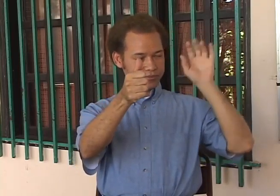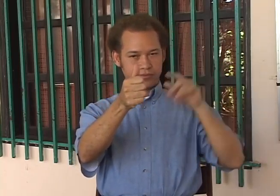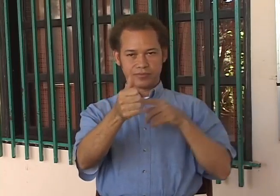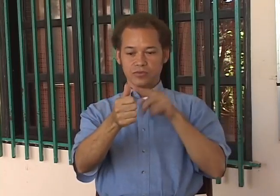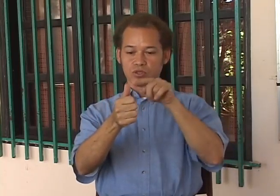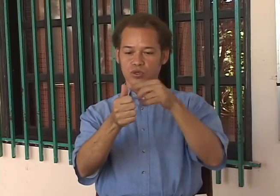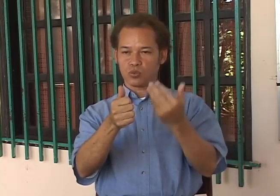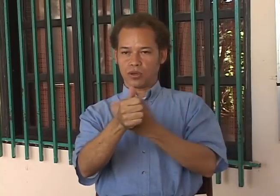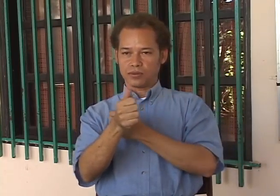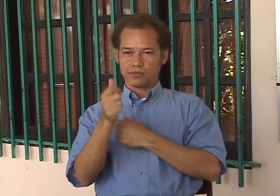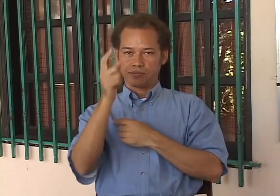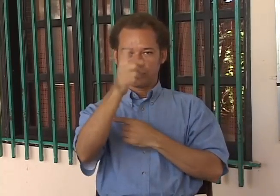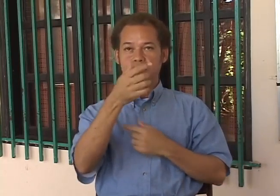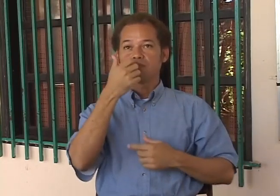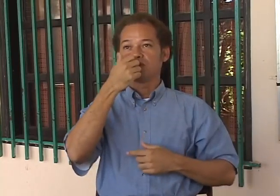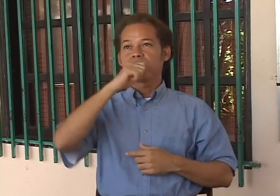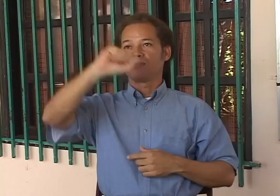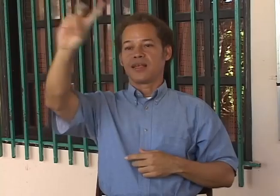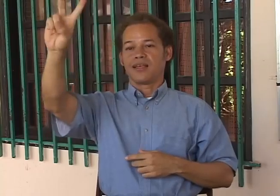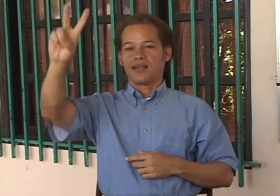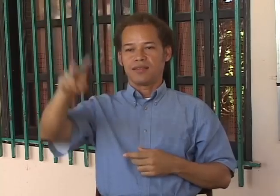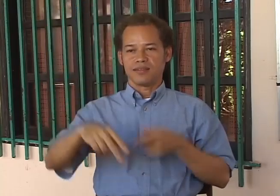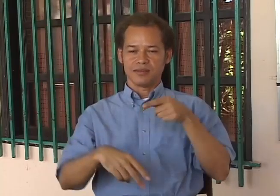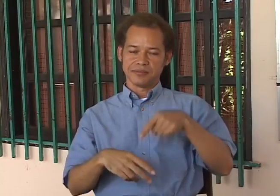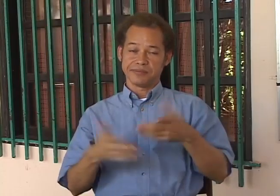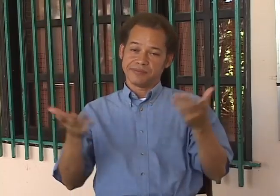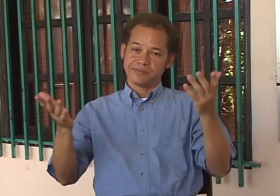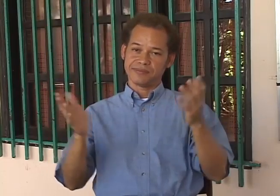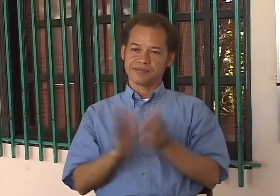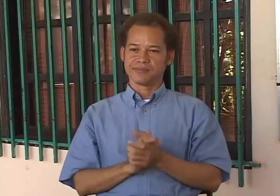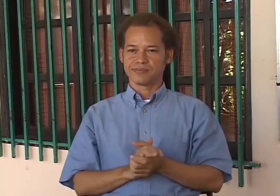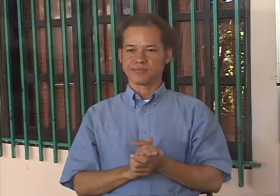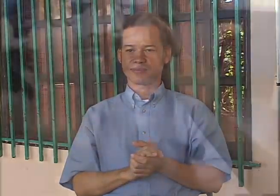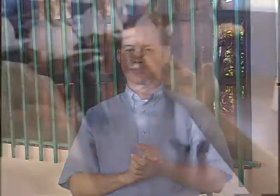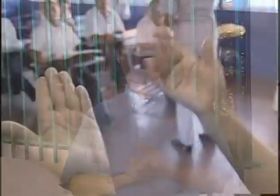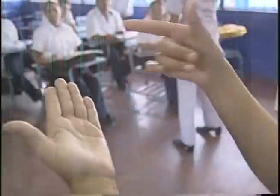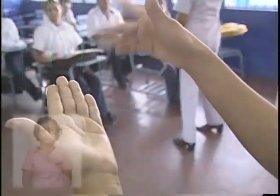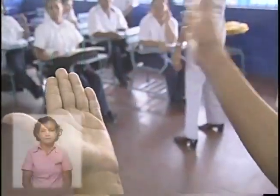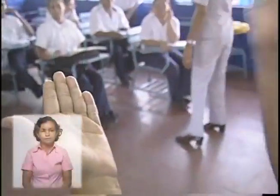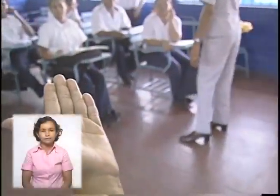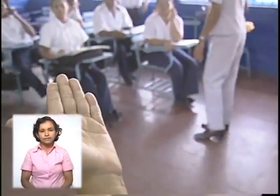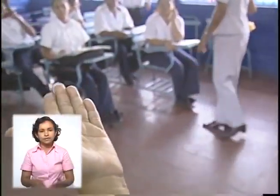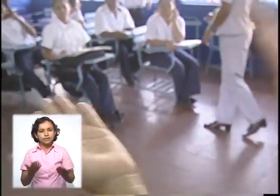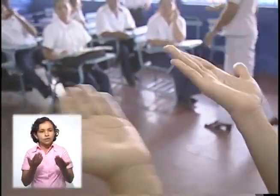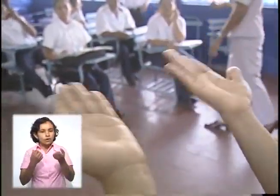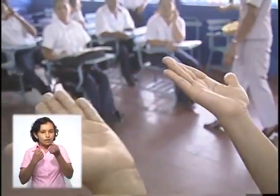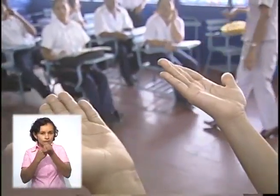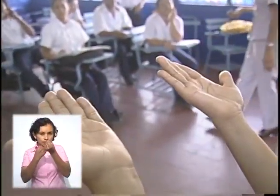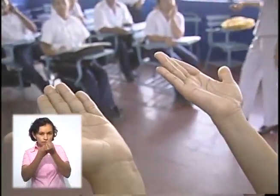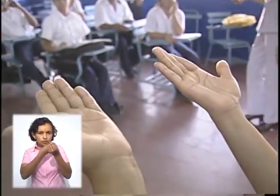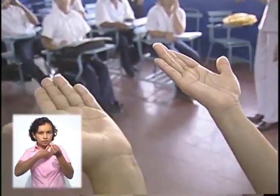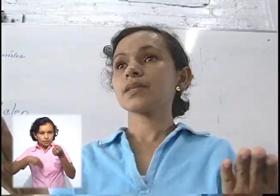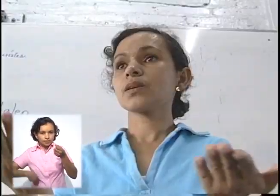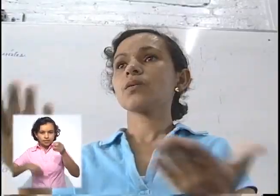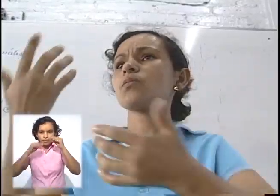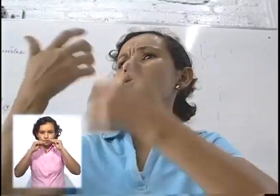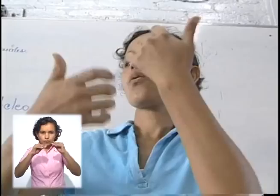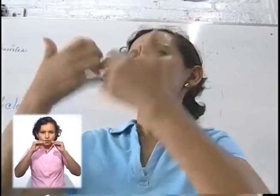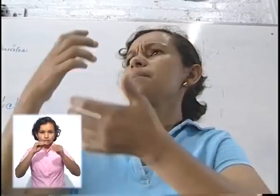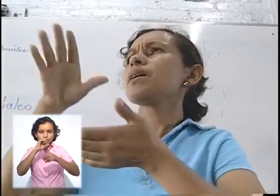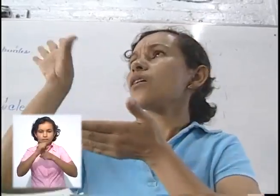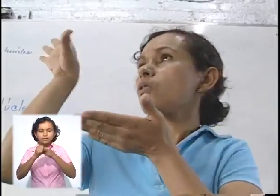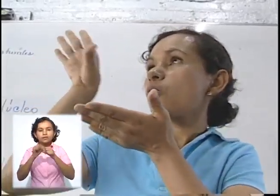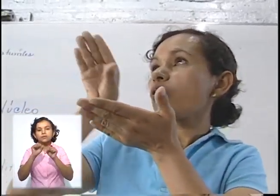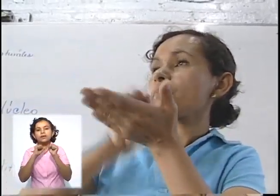años, se retira, y queda Micho Marenko, que esta es la seña de él. Con el apoyo del Ministerio de Educación, la